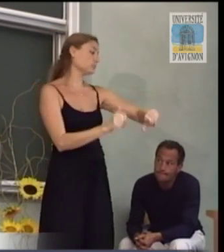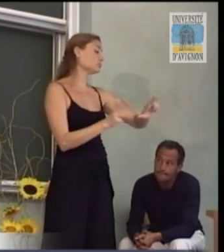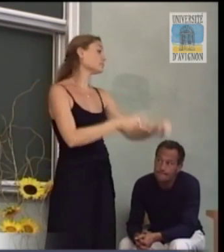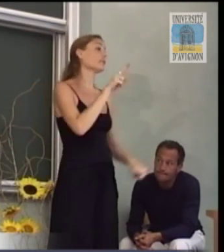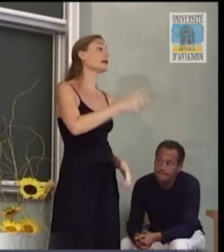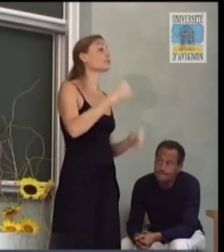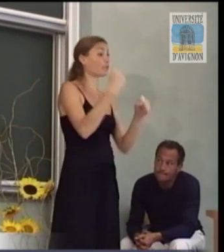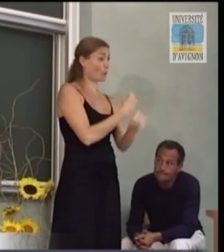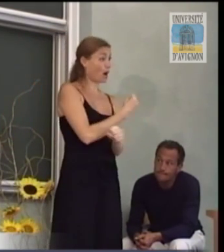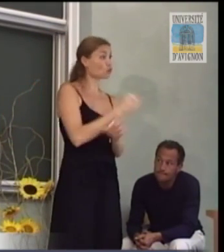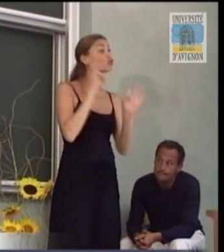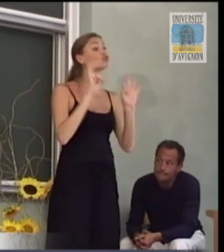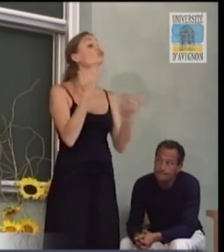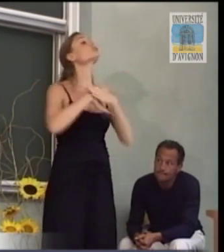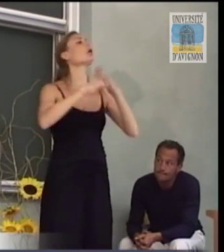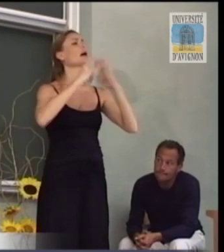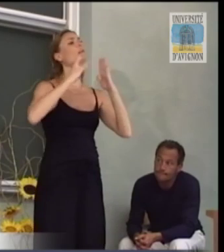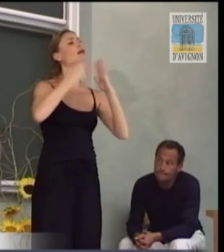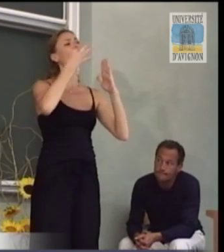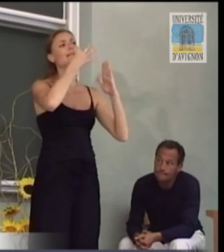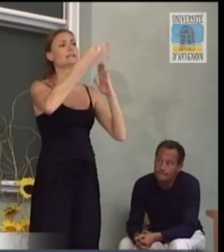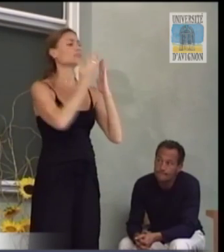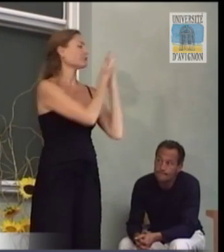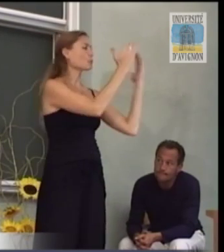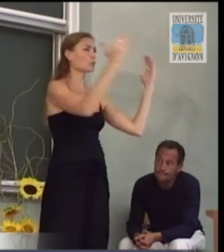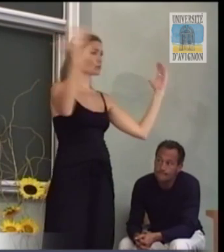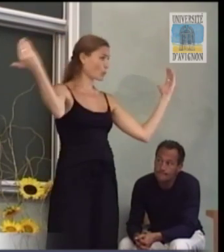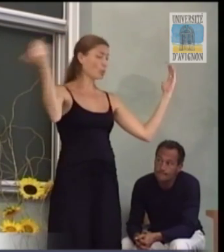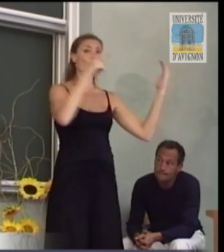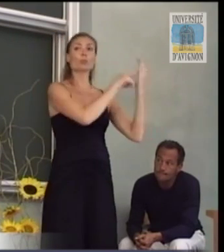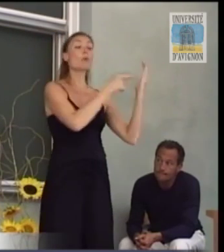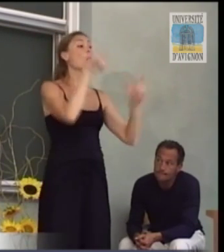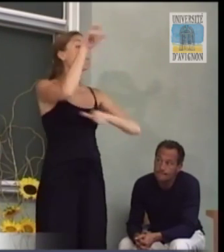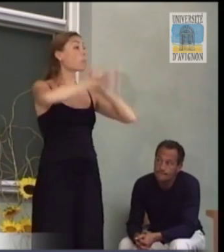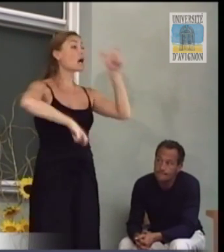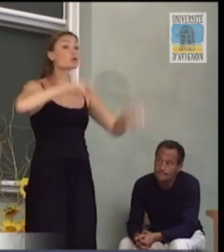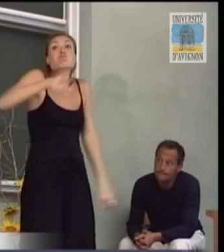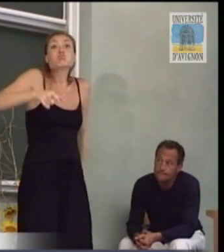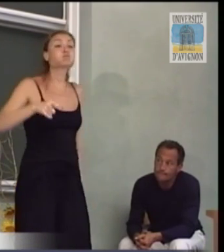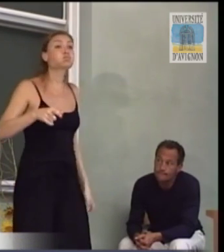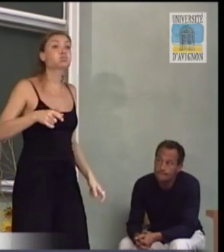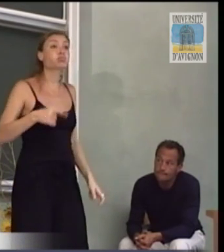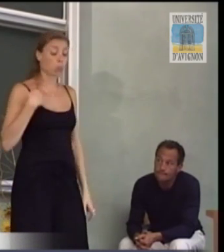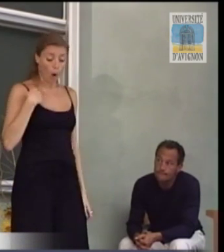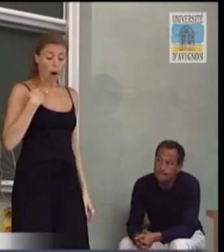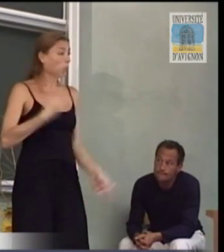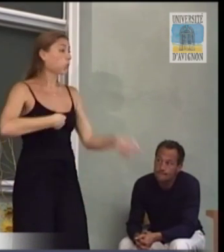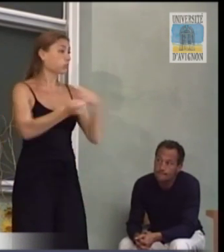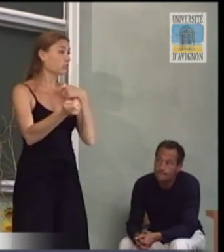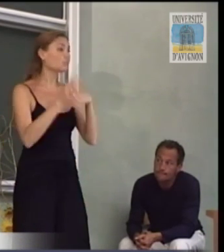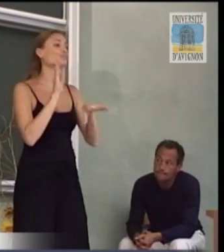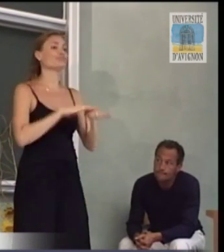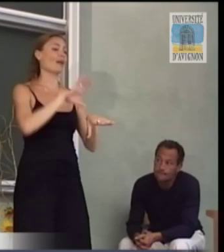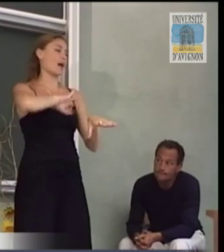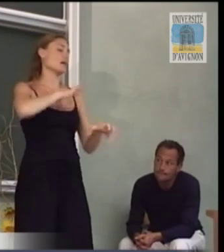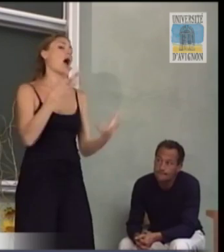souhaité aussi faire cette exposition à la MDPH pour que les publics qui ne sont pas concernés aient un produit d'appel pour les attirer, pour